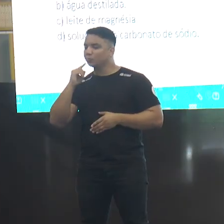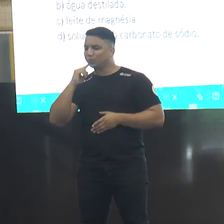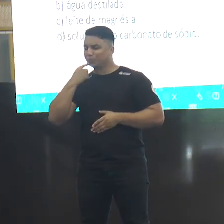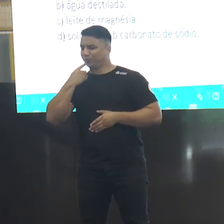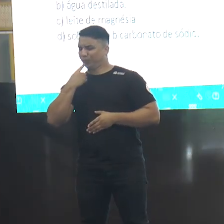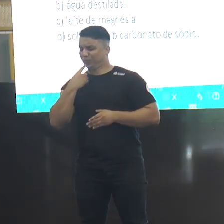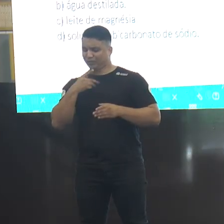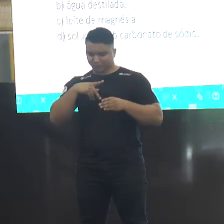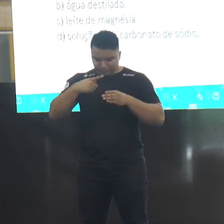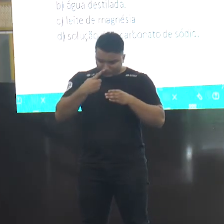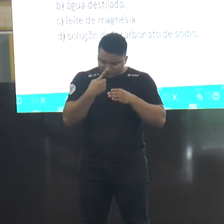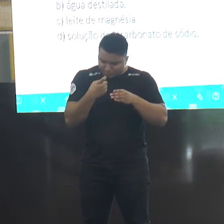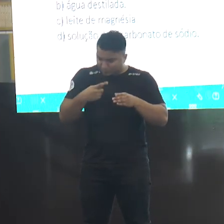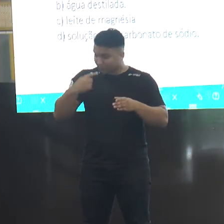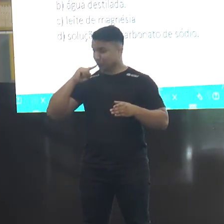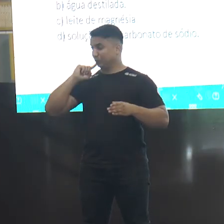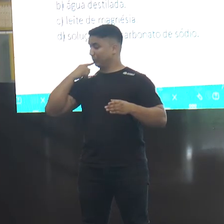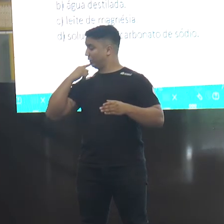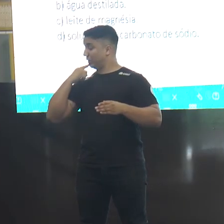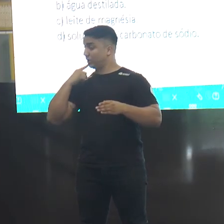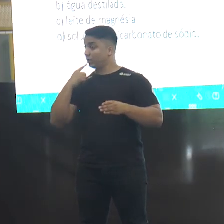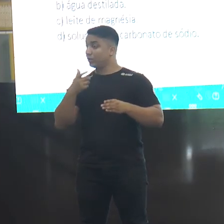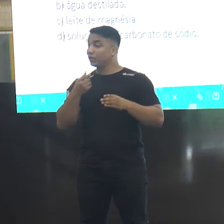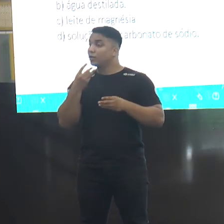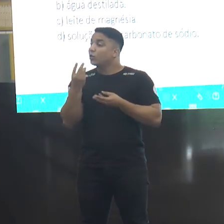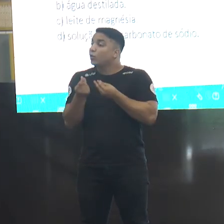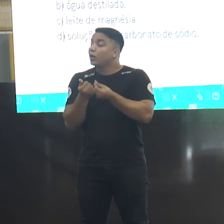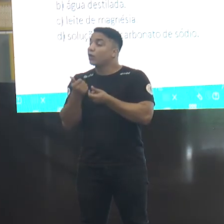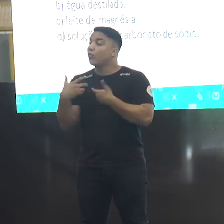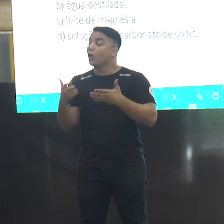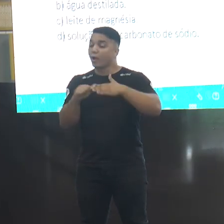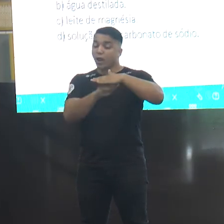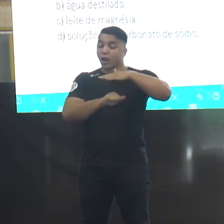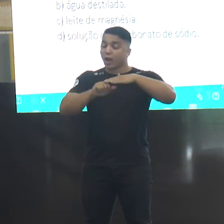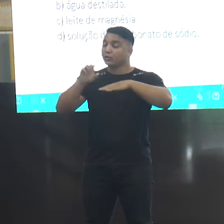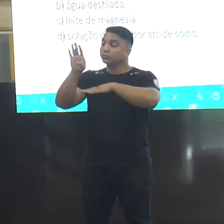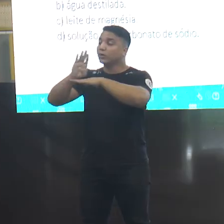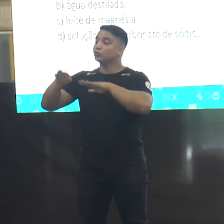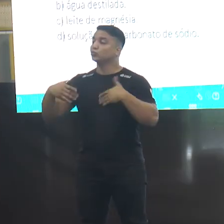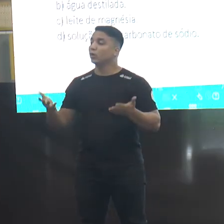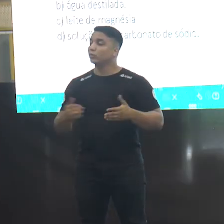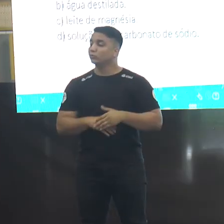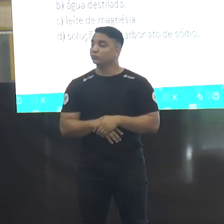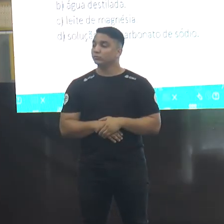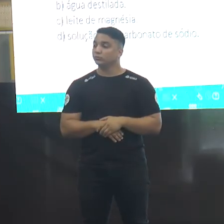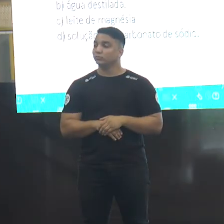azedando. Quem é que tem o sabor azedo? É ácido ou é básico?